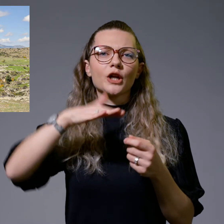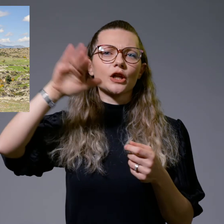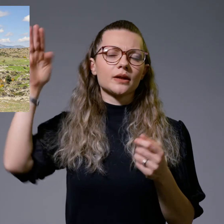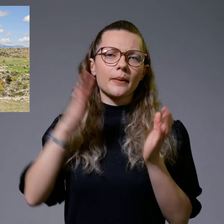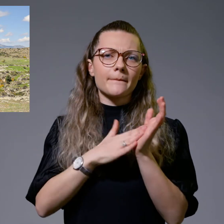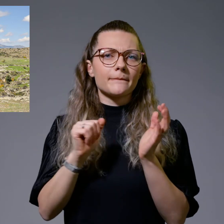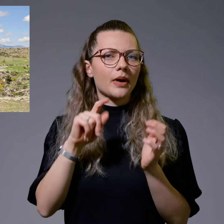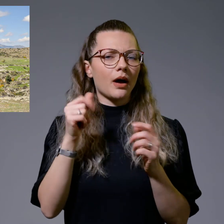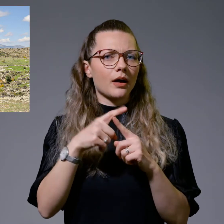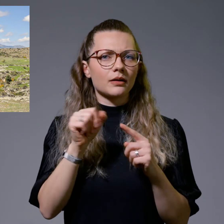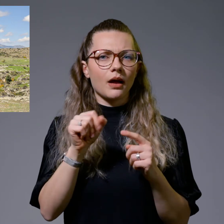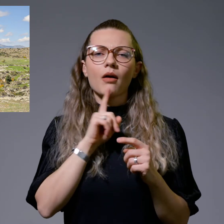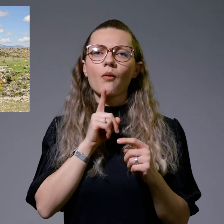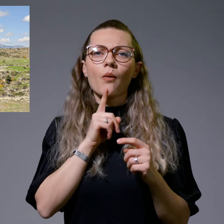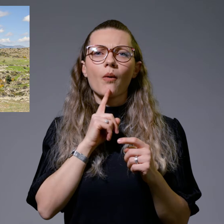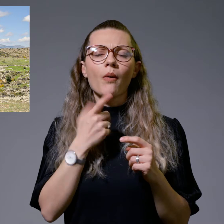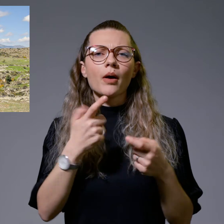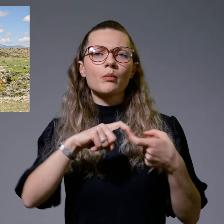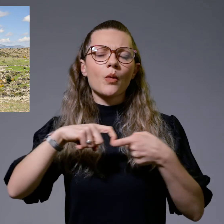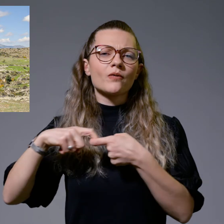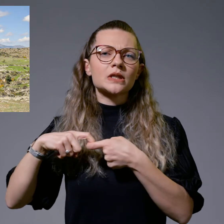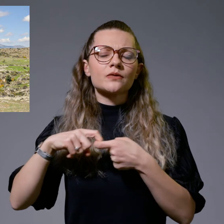се поврзува со ксантичкиот култ на